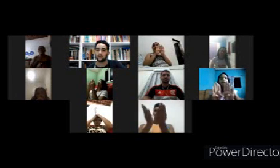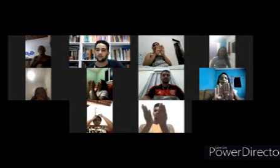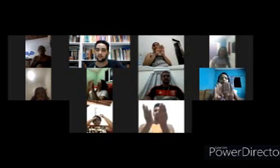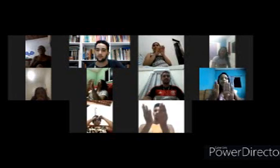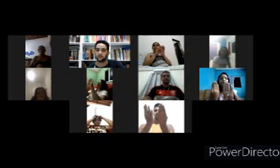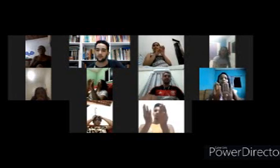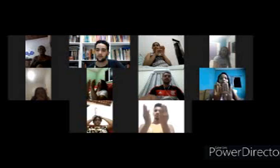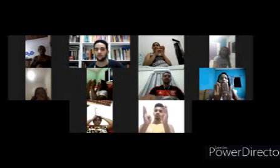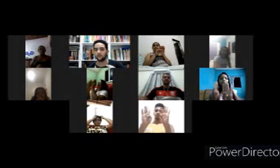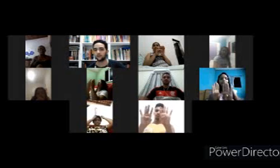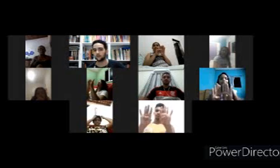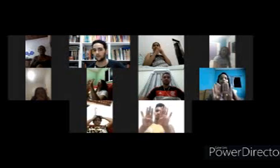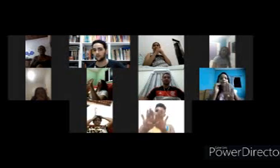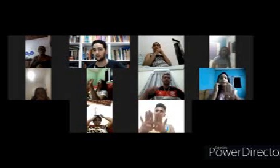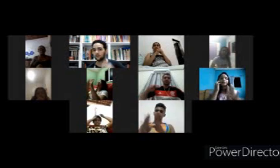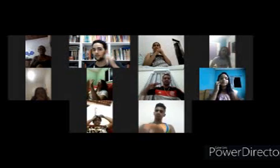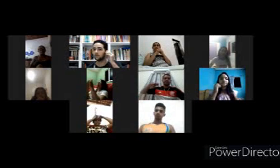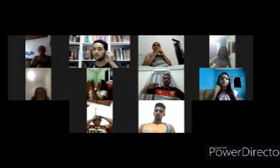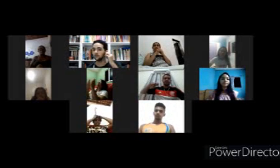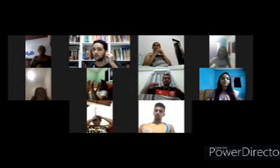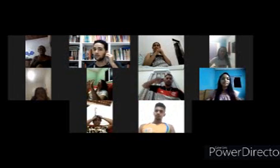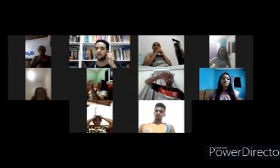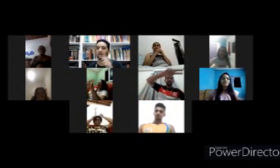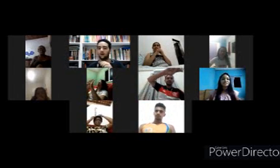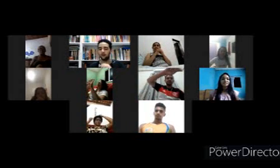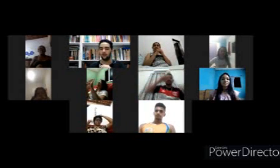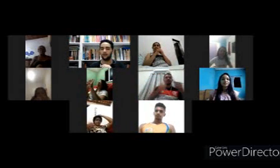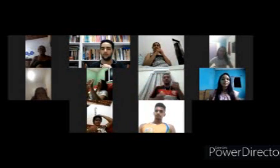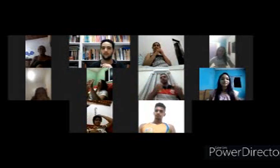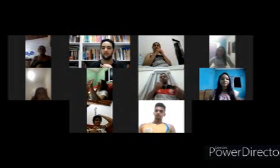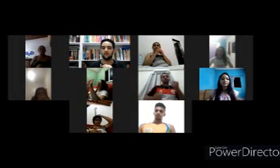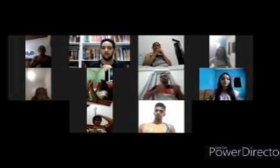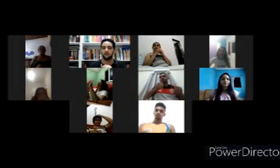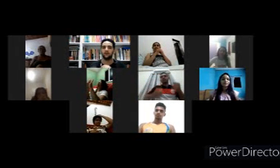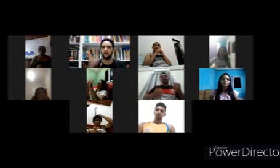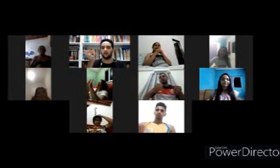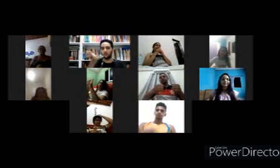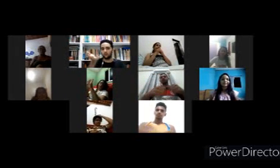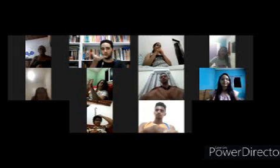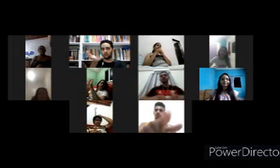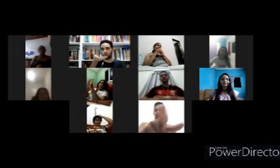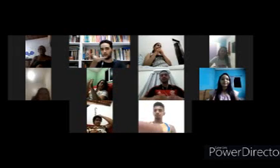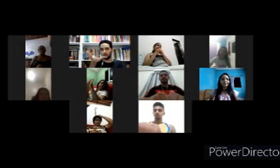Eu tô lembrando aqui de 2. Esse, né? Aham. E o corporal. Qual o terceiro?